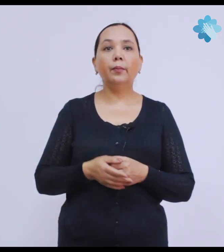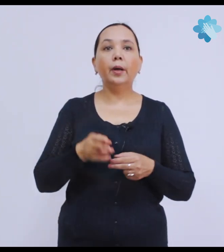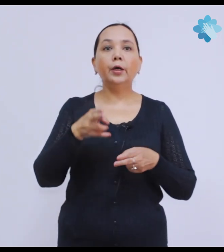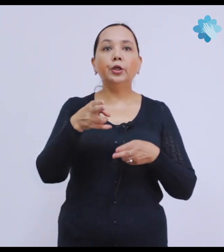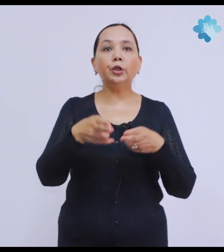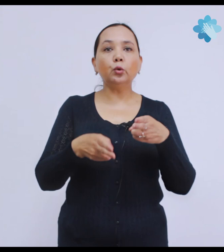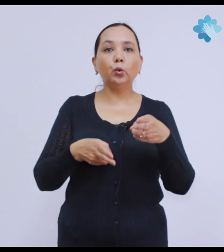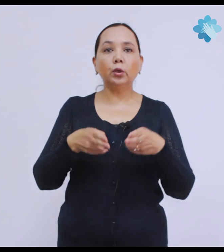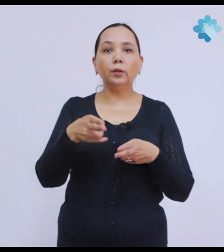хирург